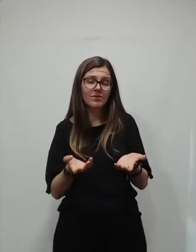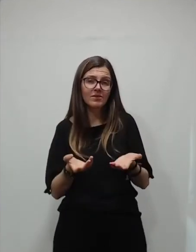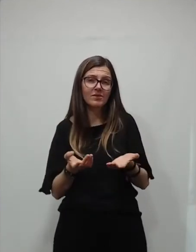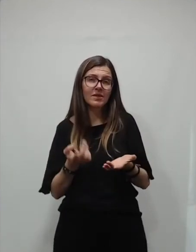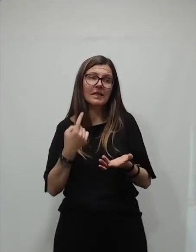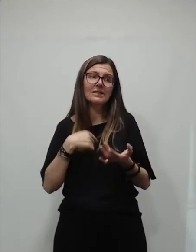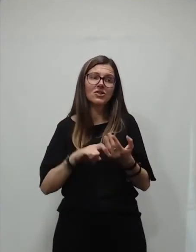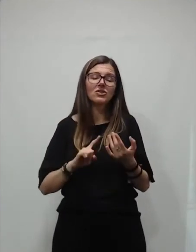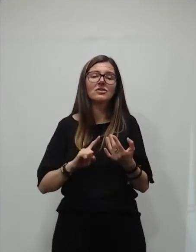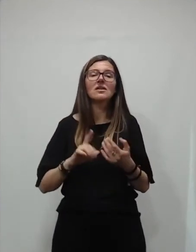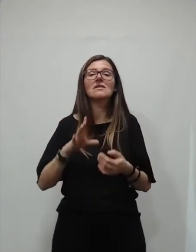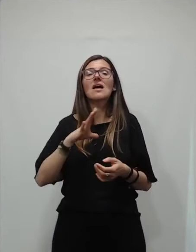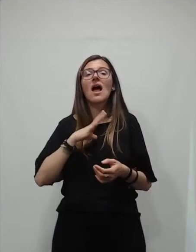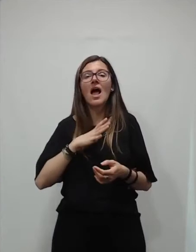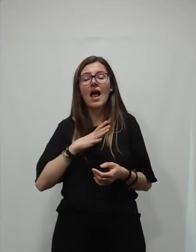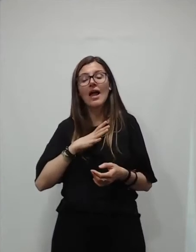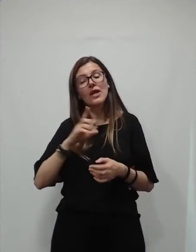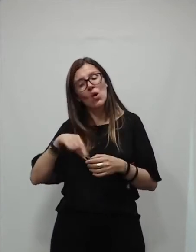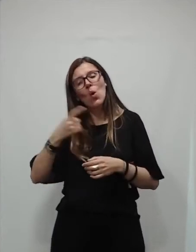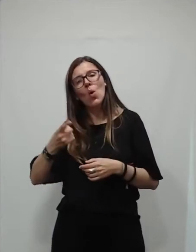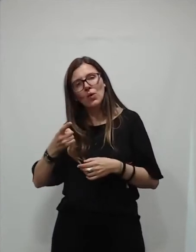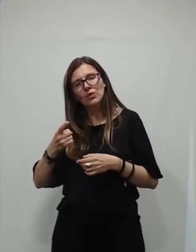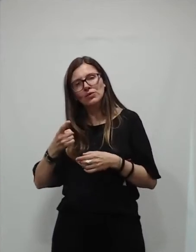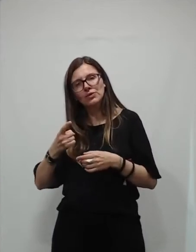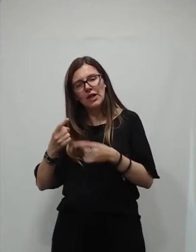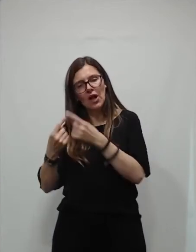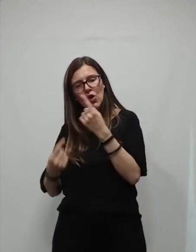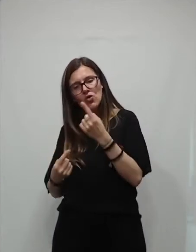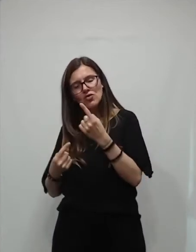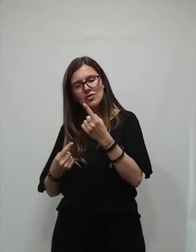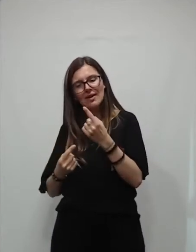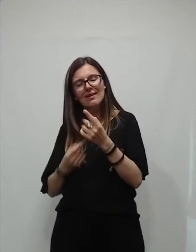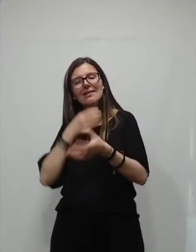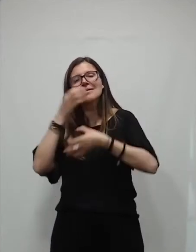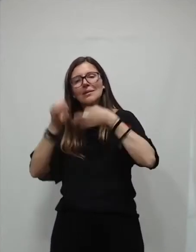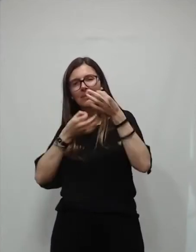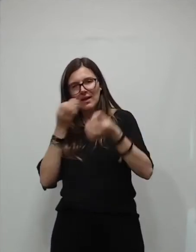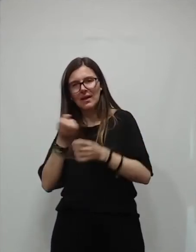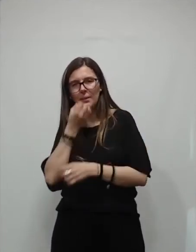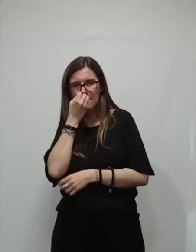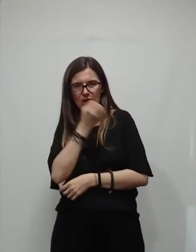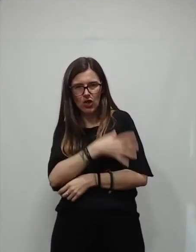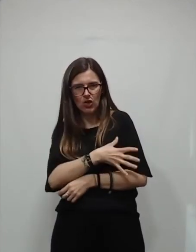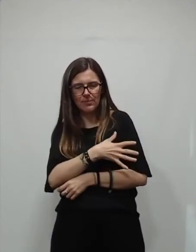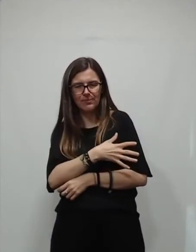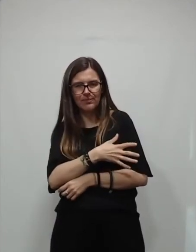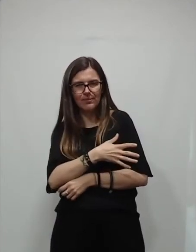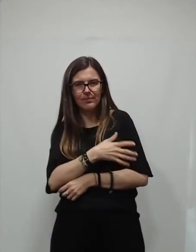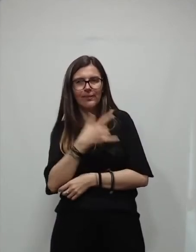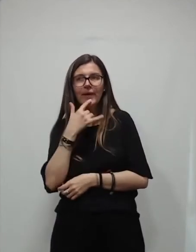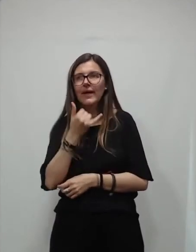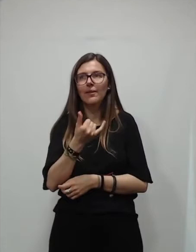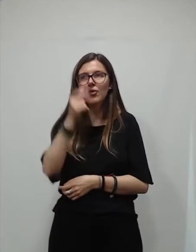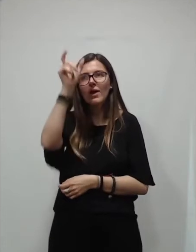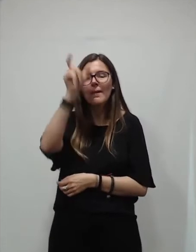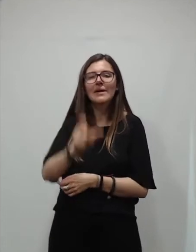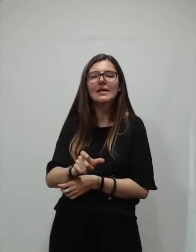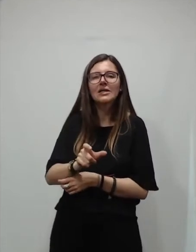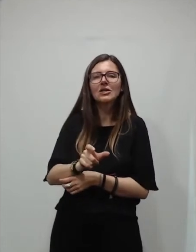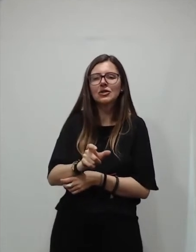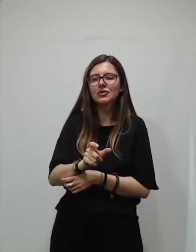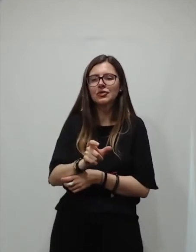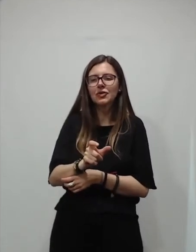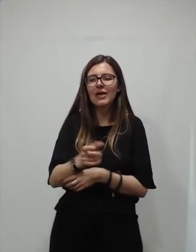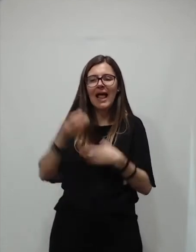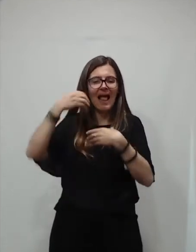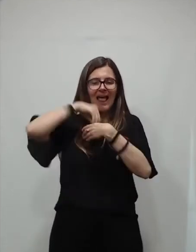desarrollos que entienden que, bueno, determinados sufrimientos psíquicos, el individuo convive con ese sufrimiento psíquico por vida.